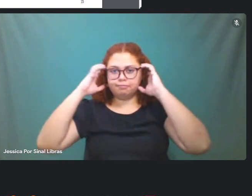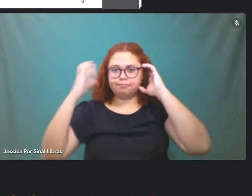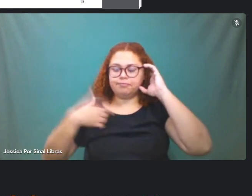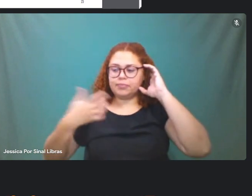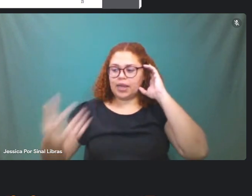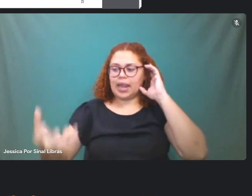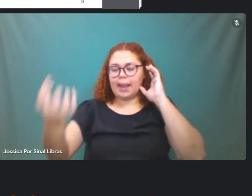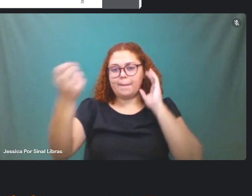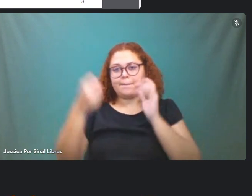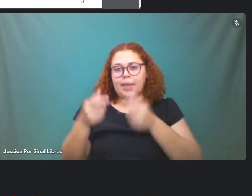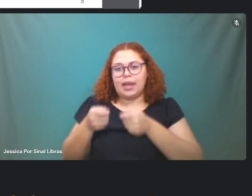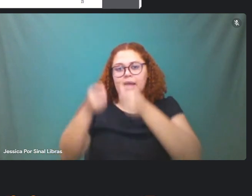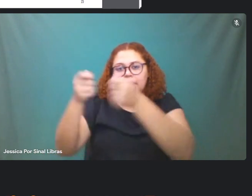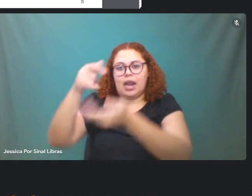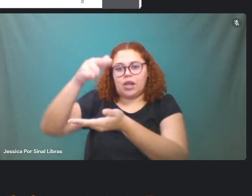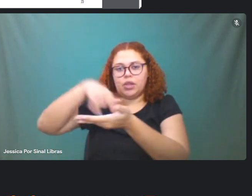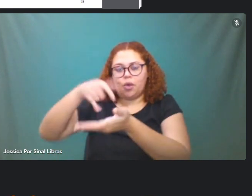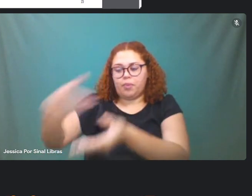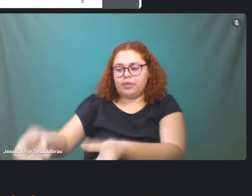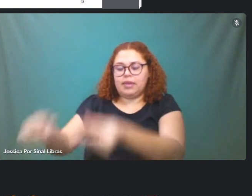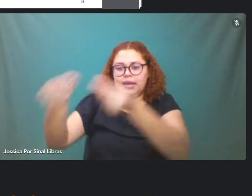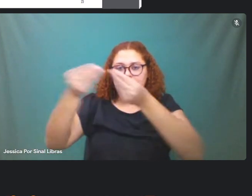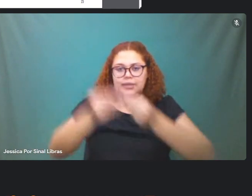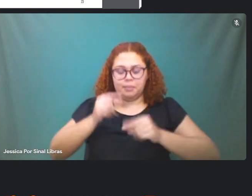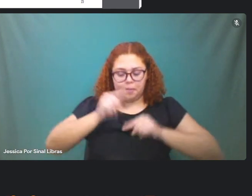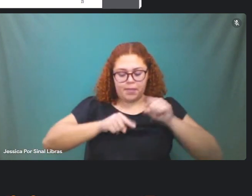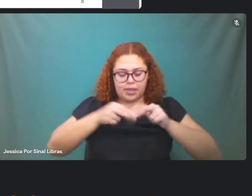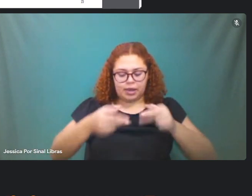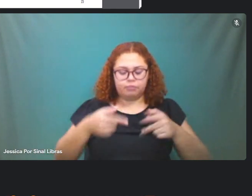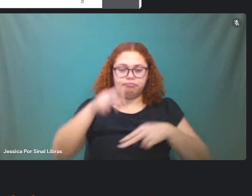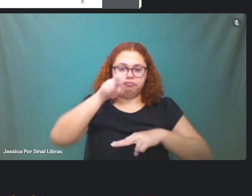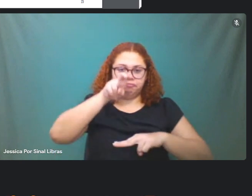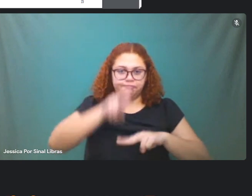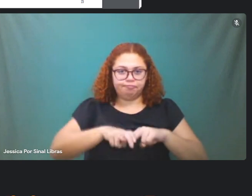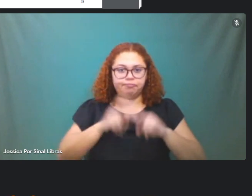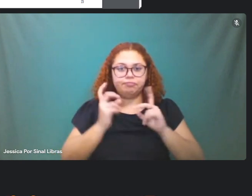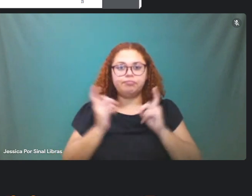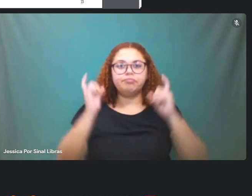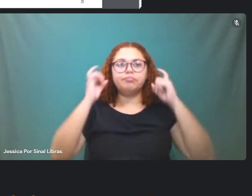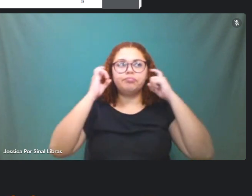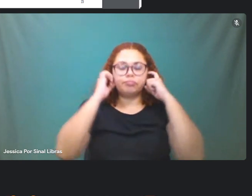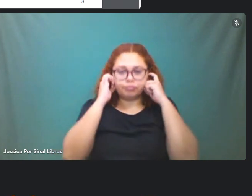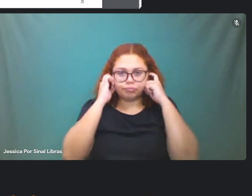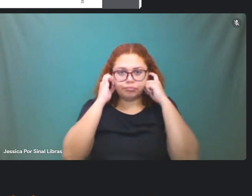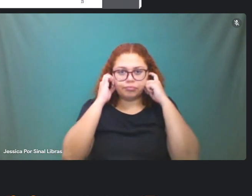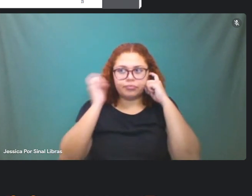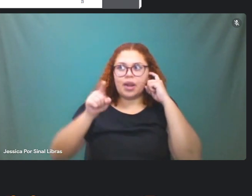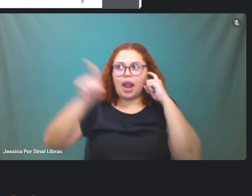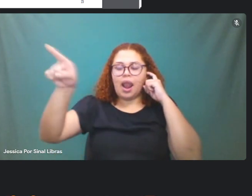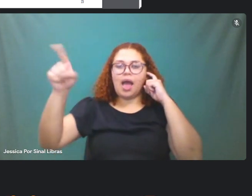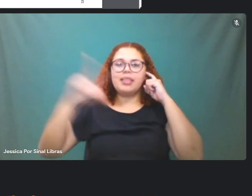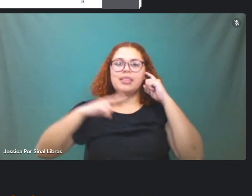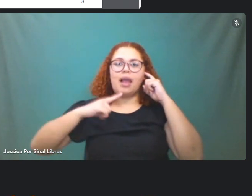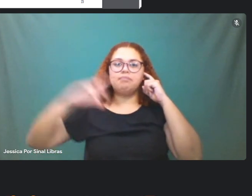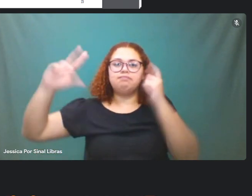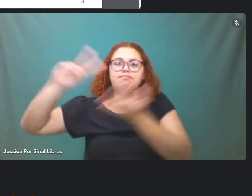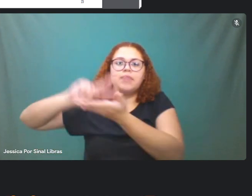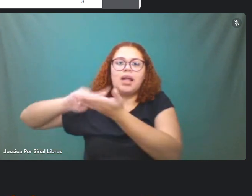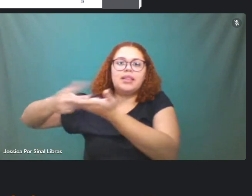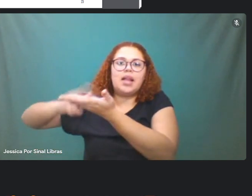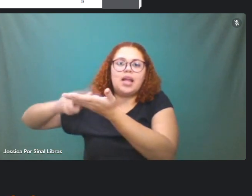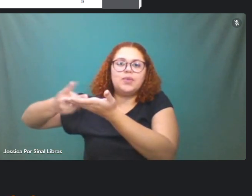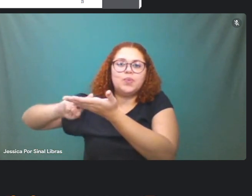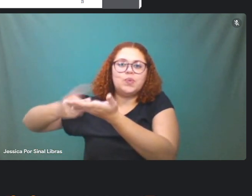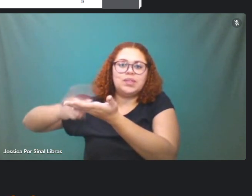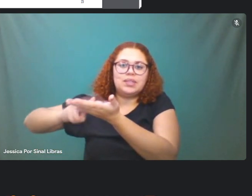um equipamento, senta lá na sua cadeira, coloca o equipamento no ouvido e lá na cabine alguém vai estar fazendo a tradução. Que no caso